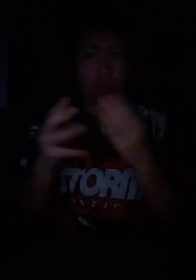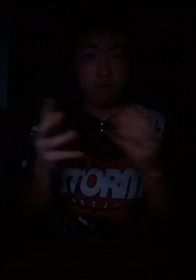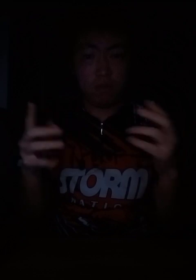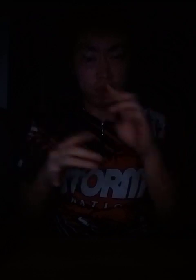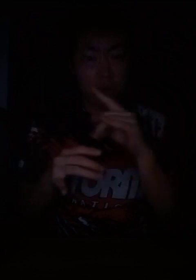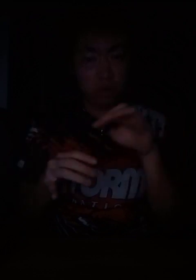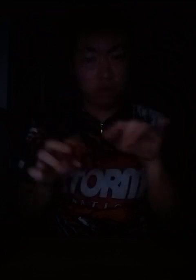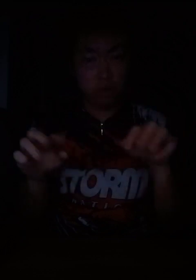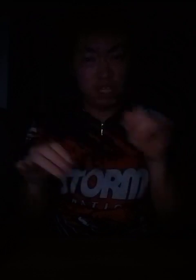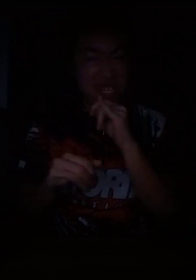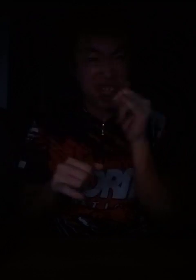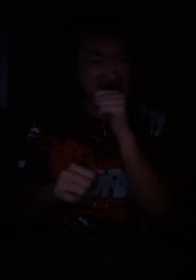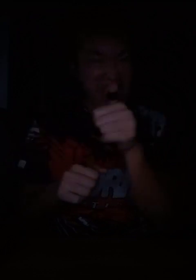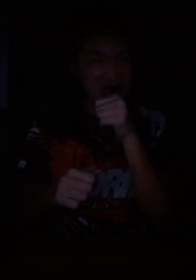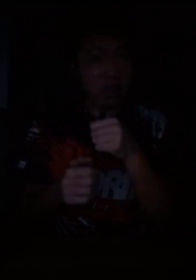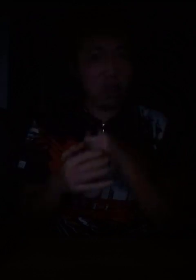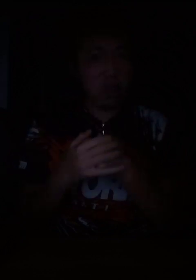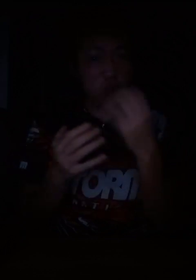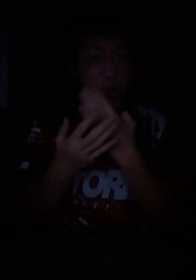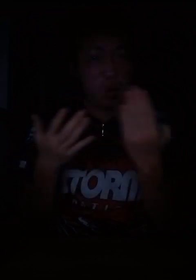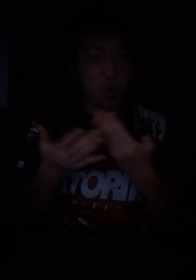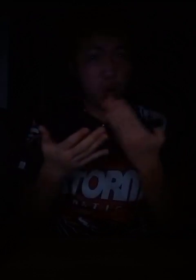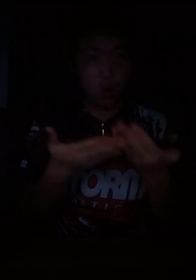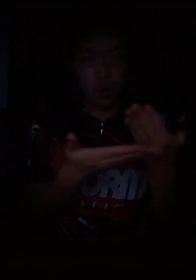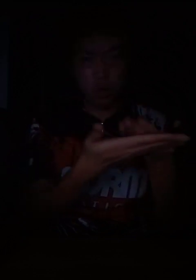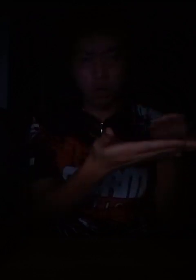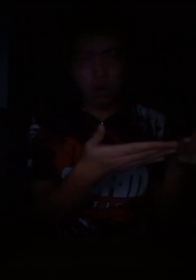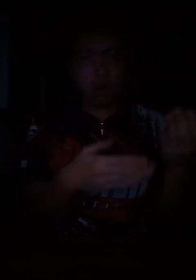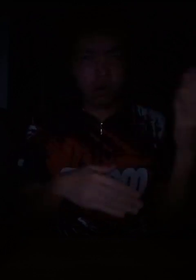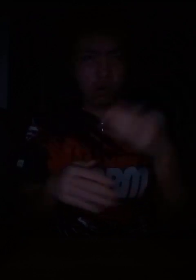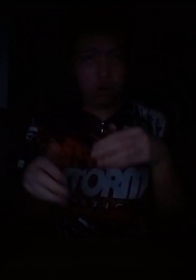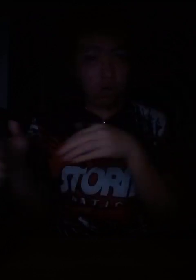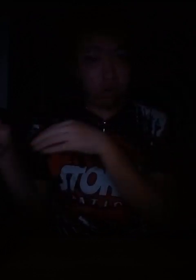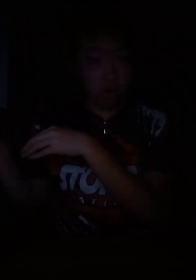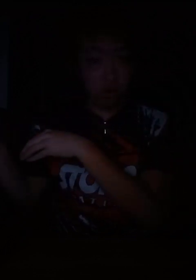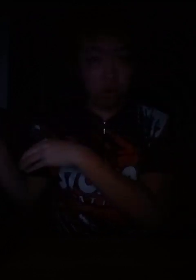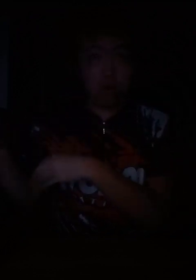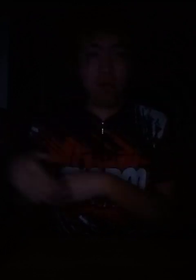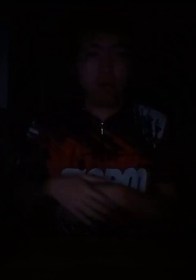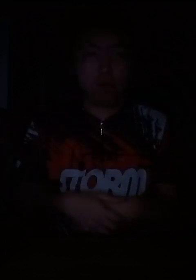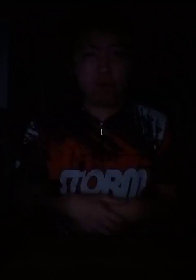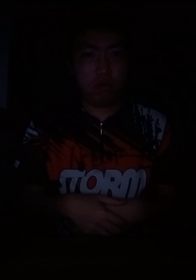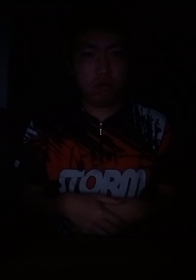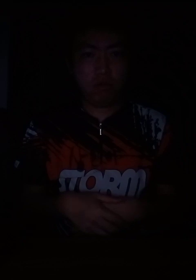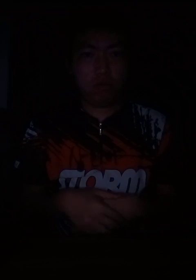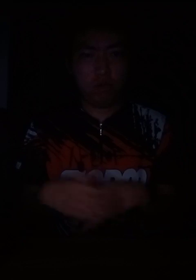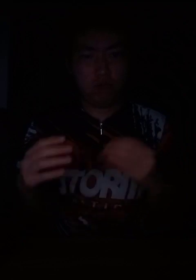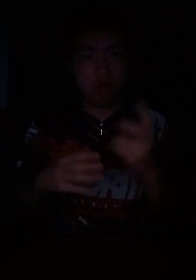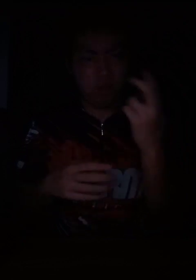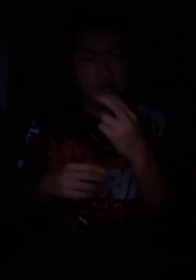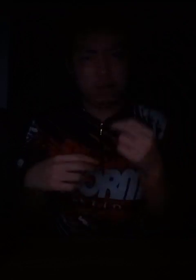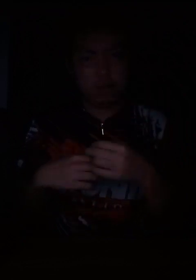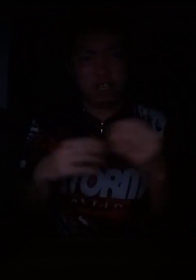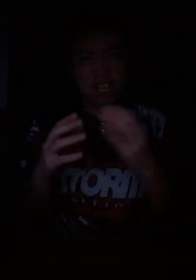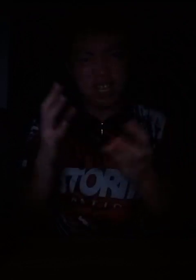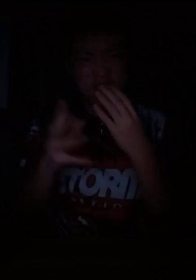알고 있다고 좀 위로해주고 그러면서 이제 다 각자 내릴 때 내렸거든요. 버스 기사님을 향한 갑질에